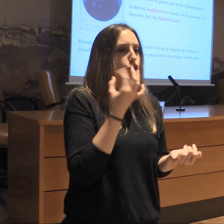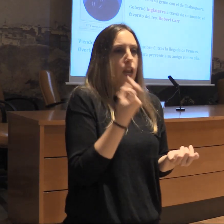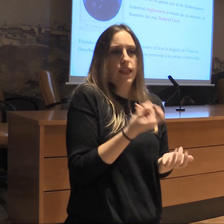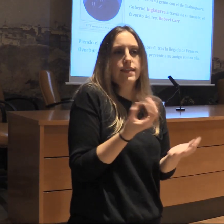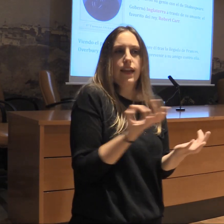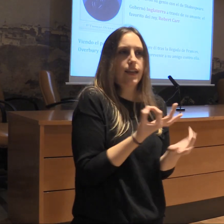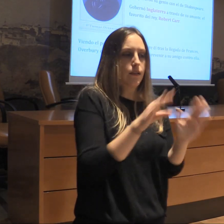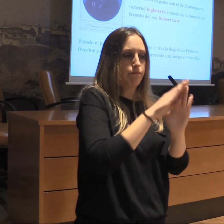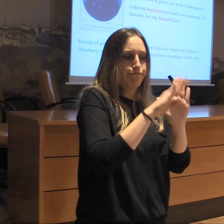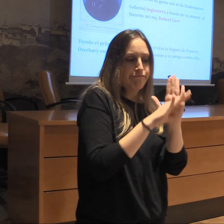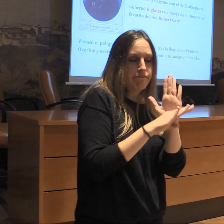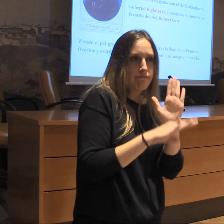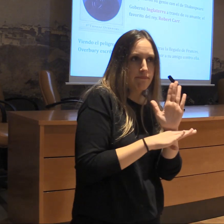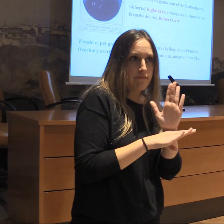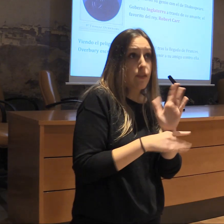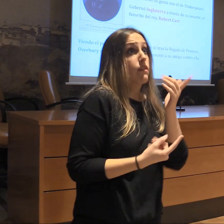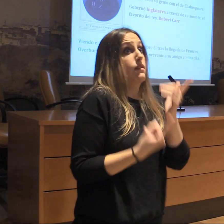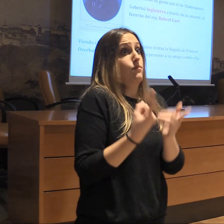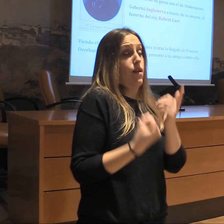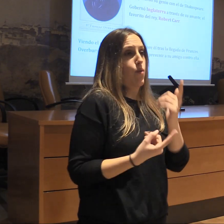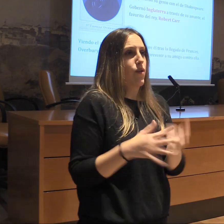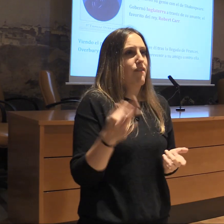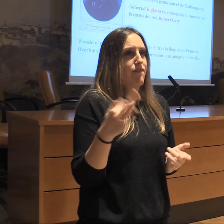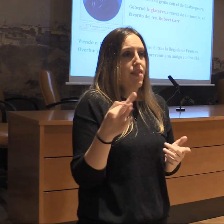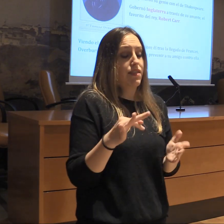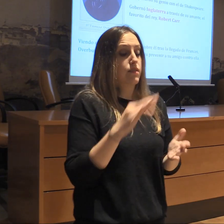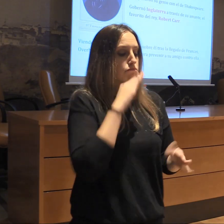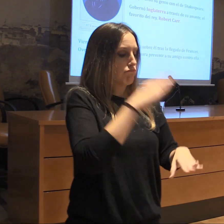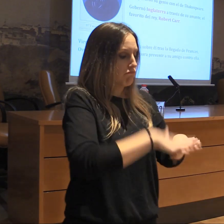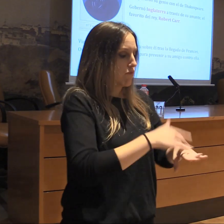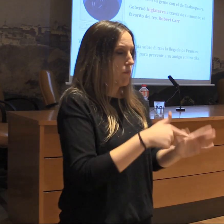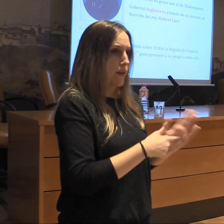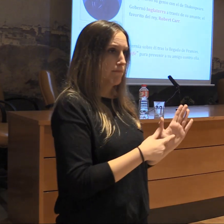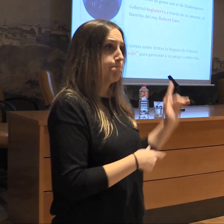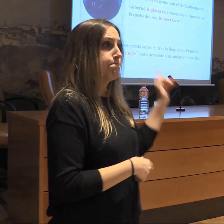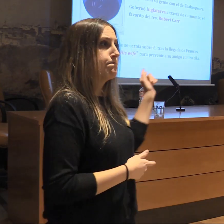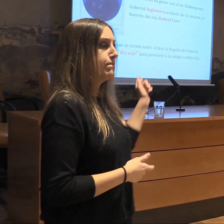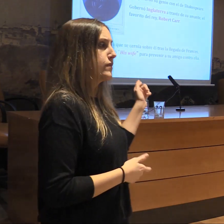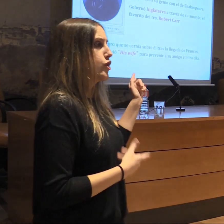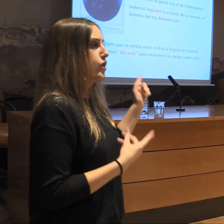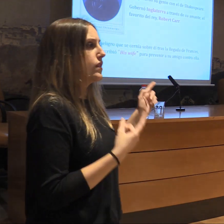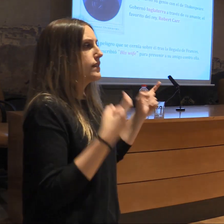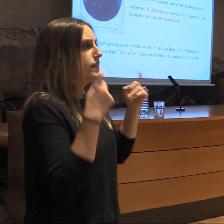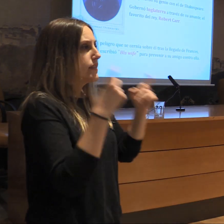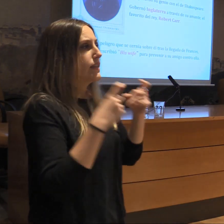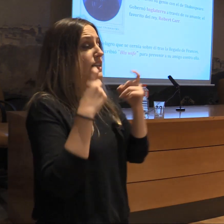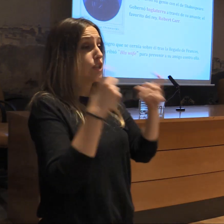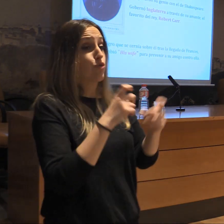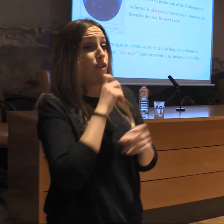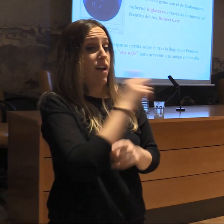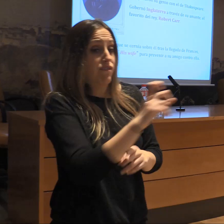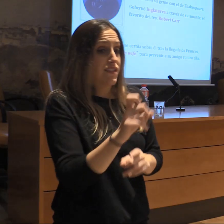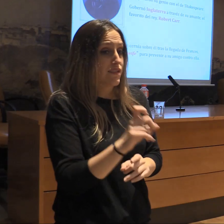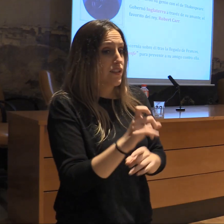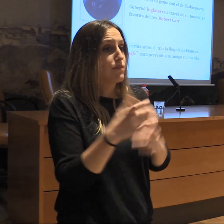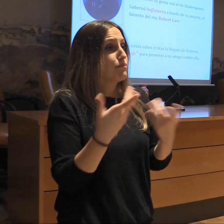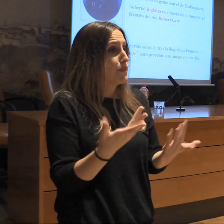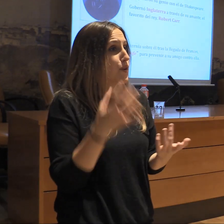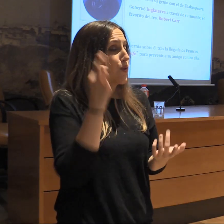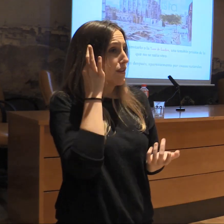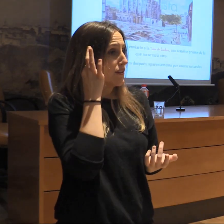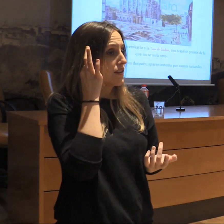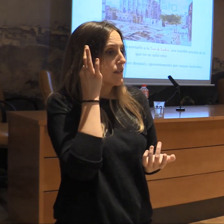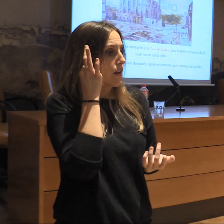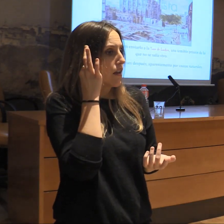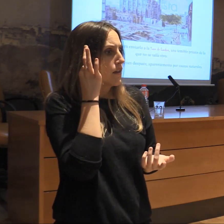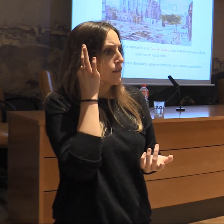cuales eran cumplidas justamente por Frances Howard. Entonces intentó prevenir a su amigo contra ella, pero fue ella quien se le